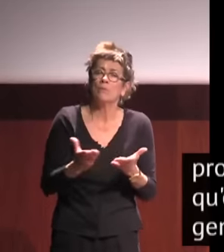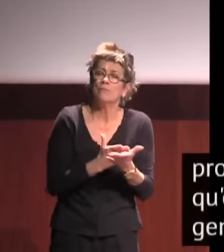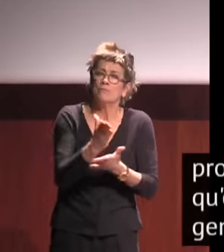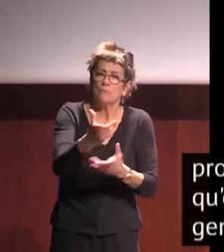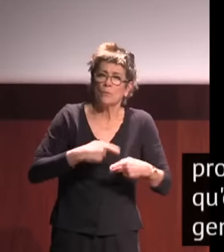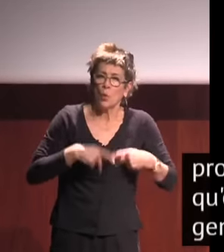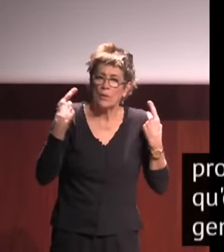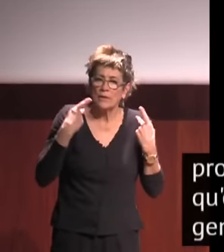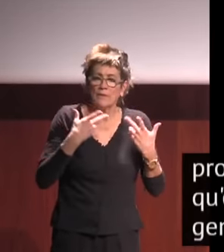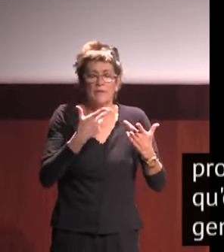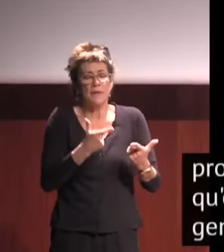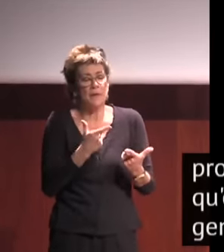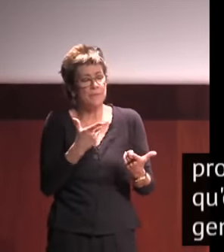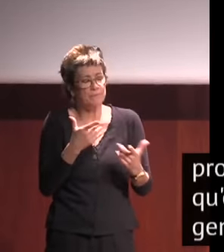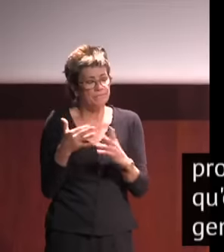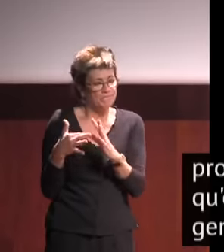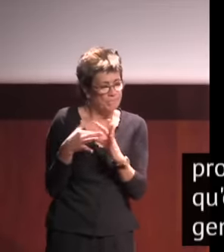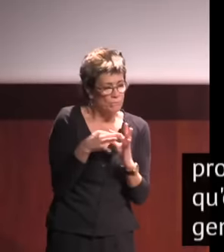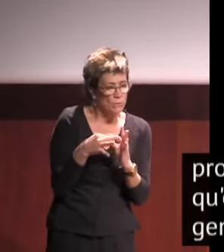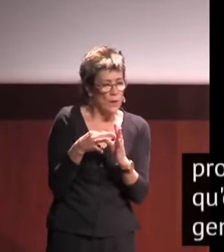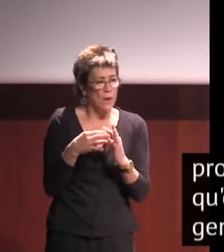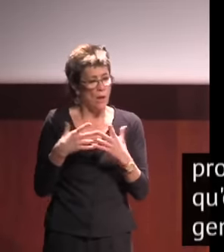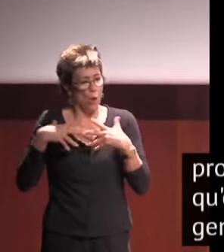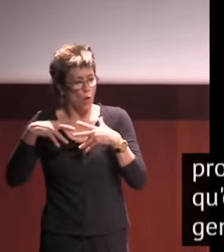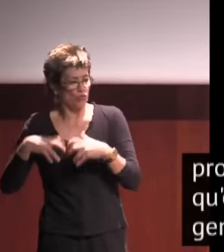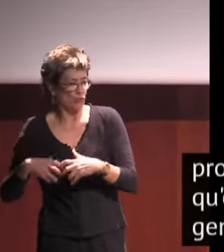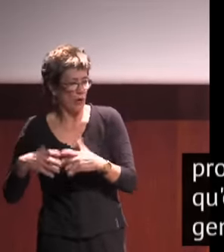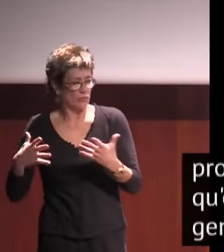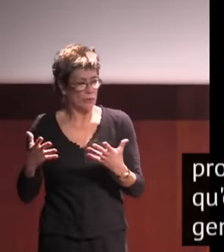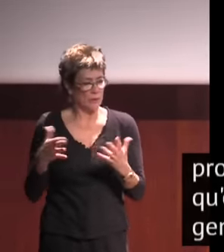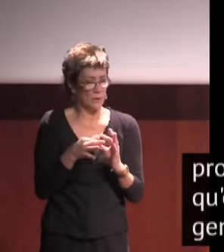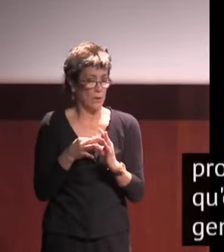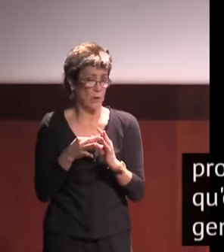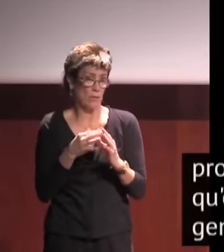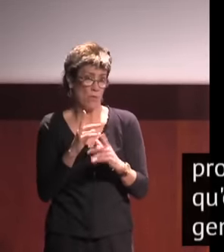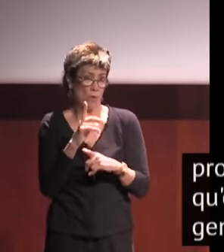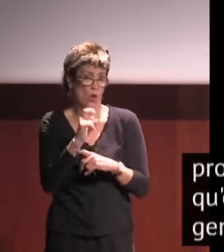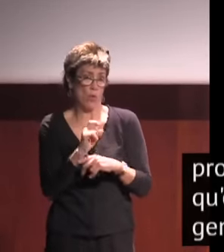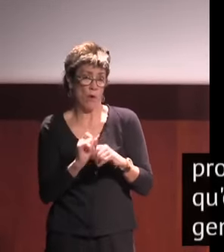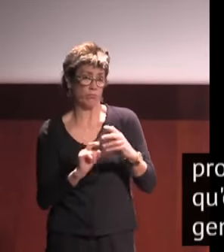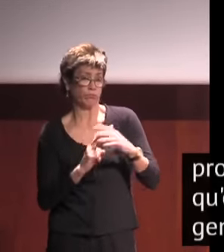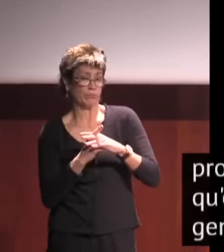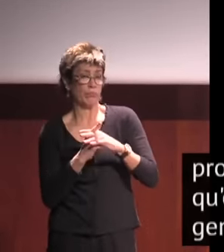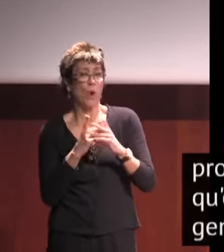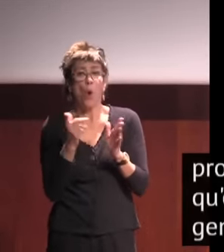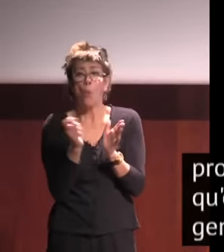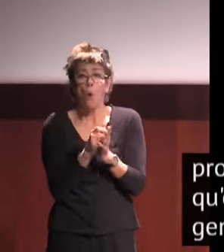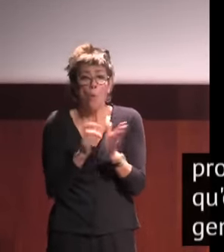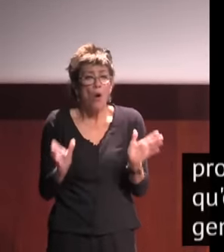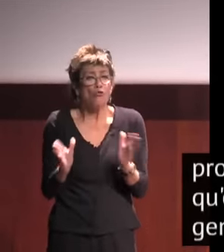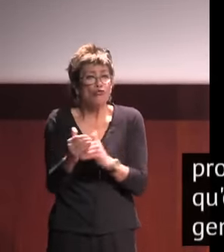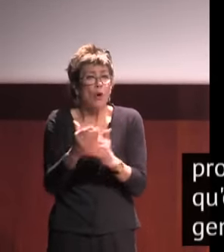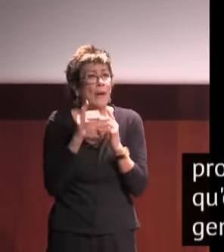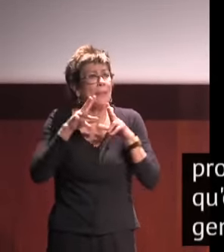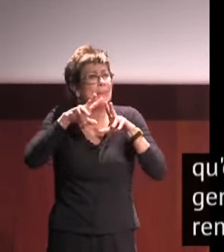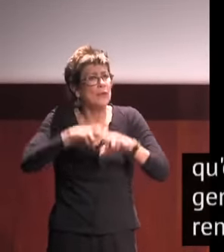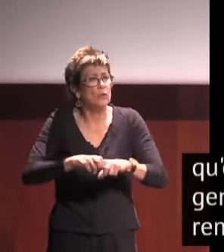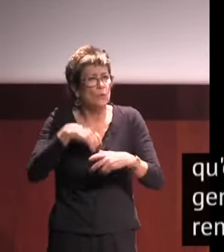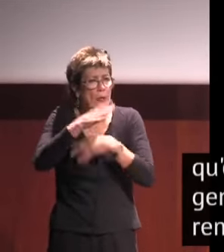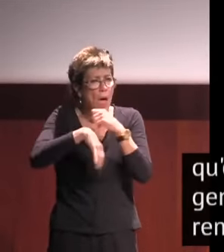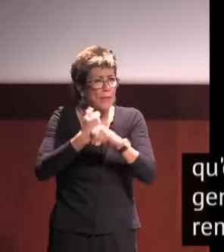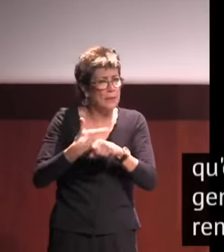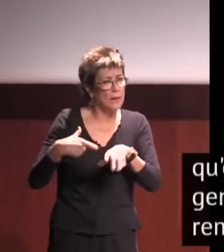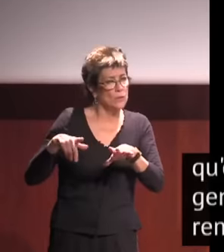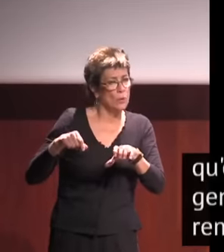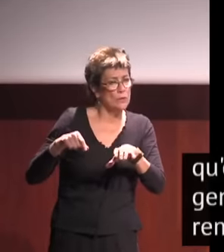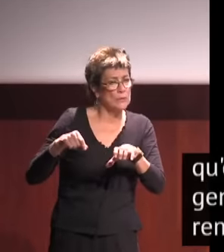sur les sourds et les langues des signes, c'est un phénomène qui remonte à l'émergence même du champ d'études dans les années 70.